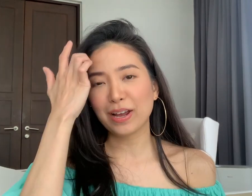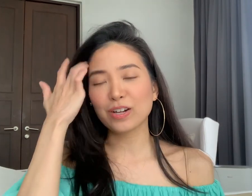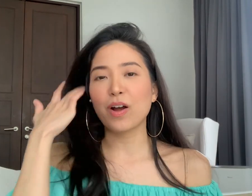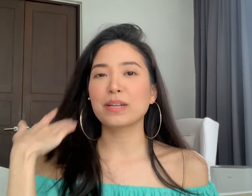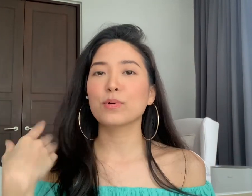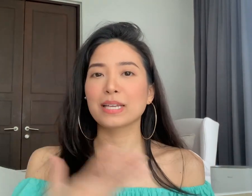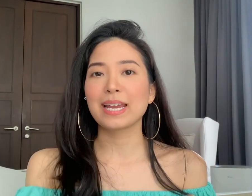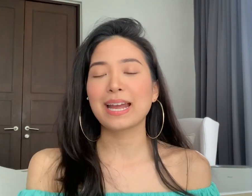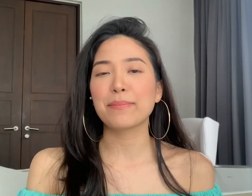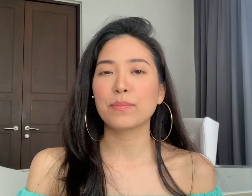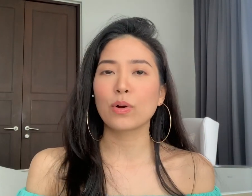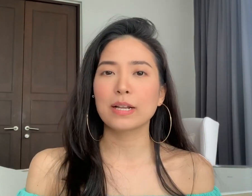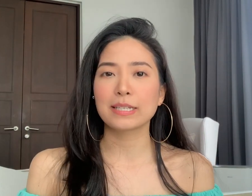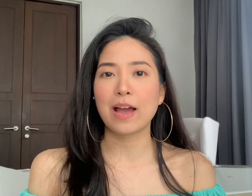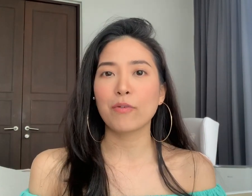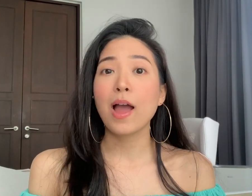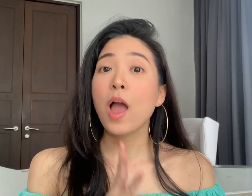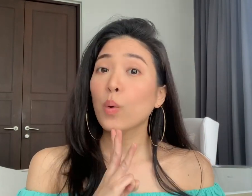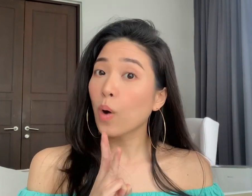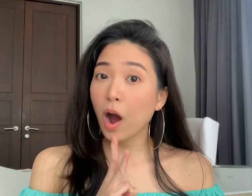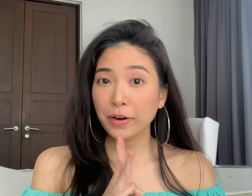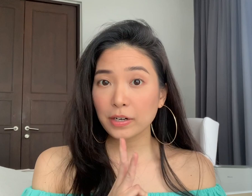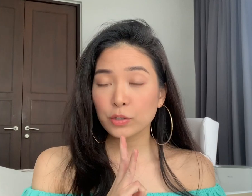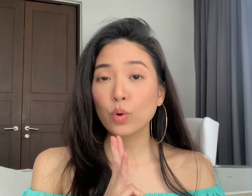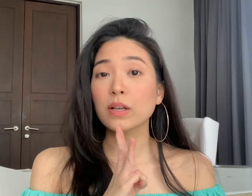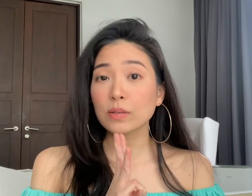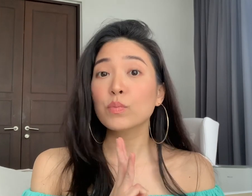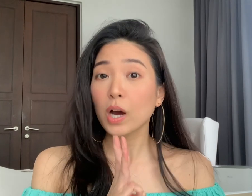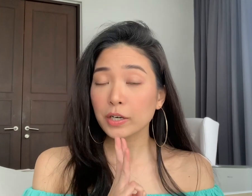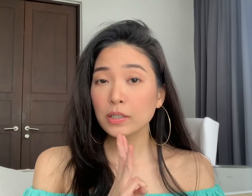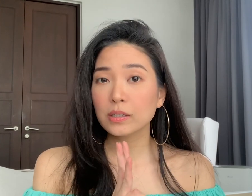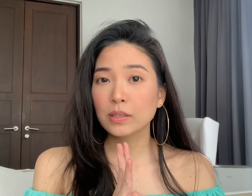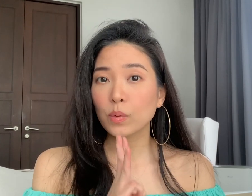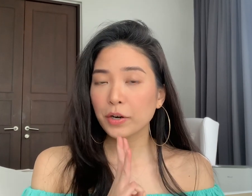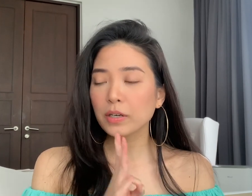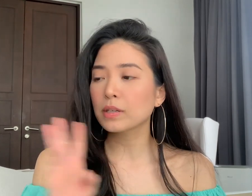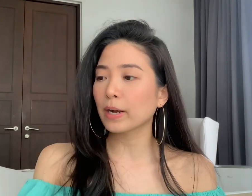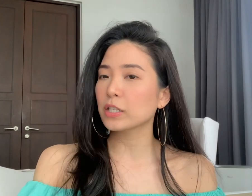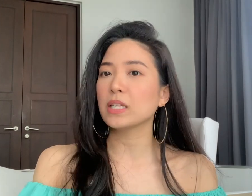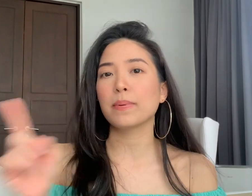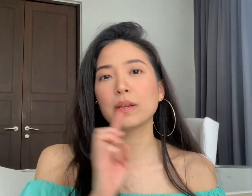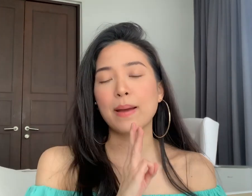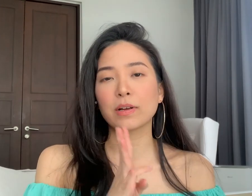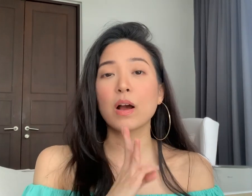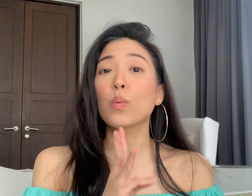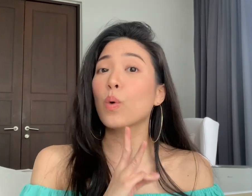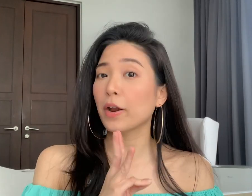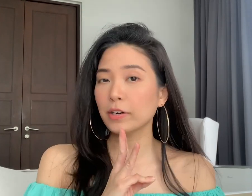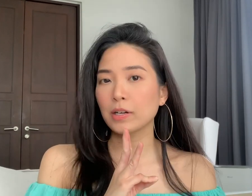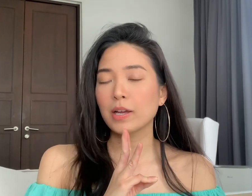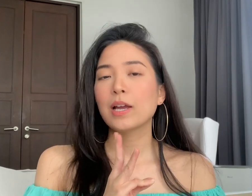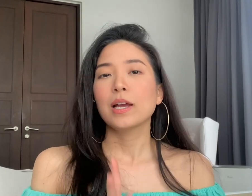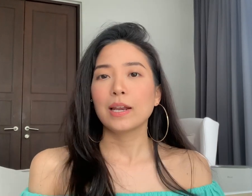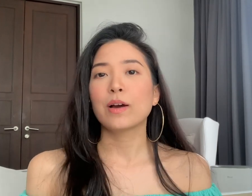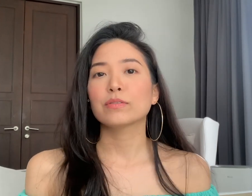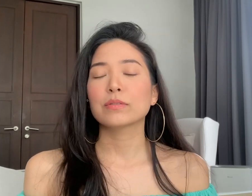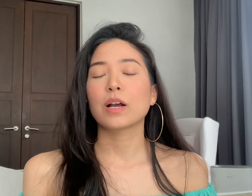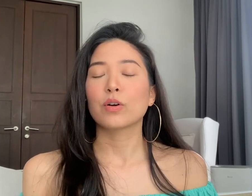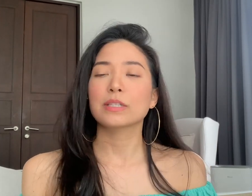นะคะก่ทโจะให้น้ำเ โบก็เลยจะถามวา WaterDo you want some water?Water หรมก็ชี้ไปทน้แล้วก็ Waterแล้วเขากจะ